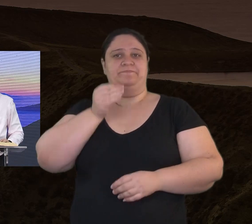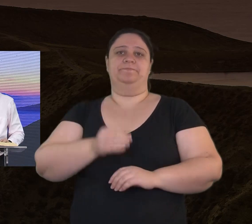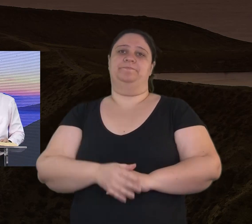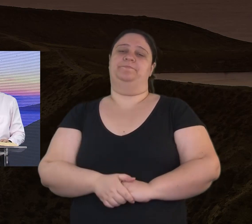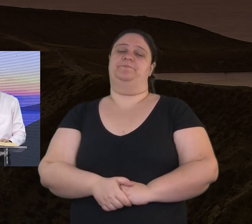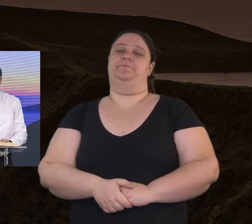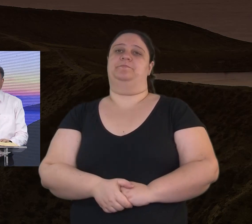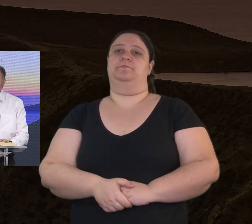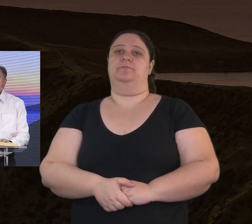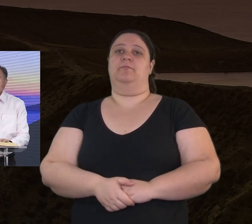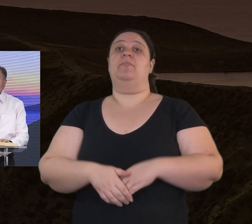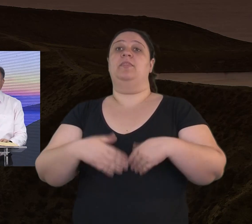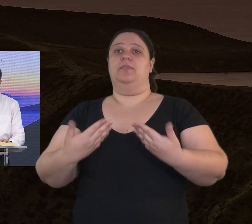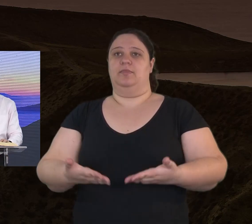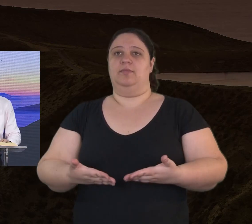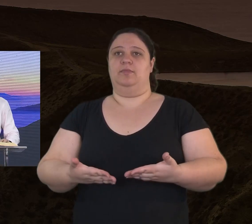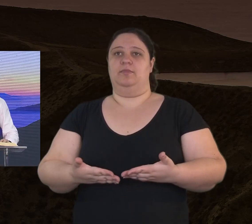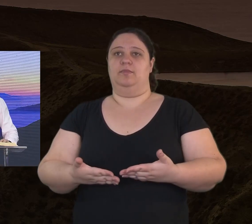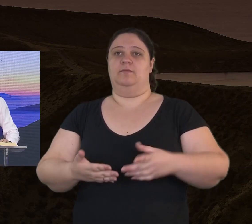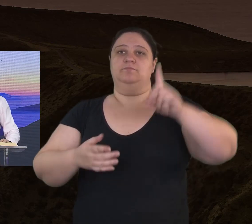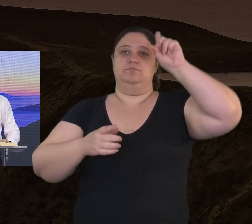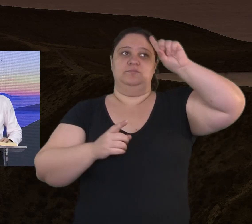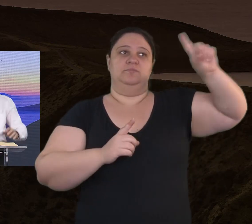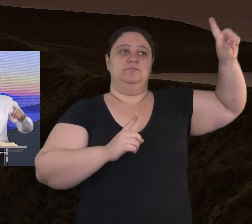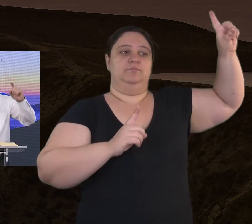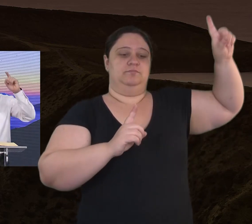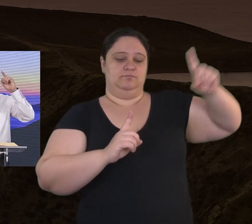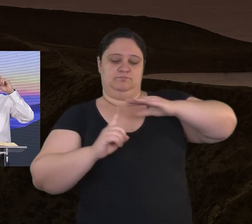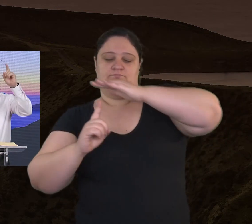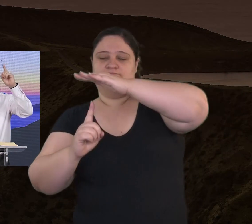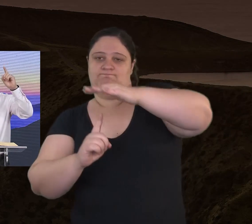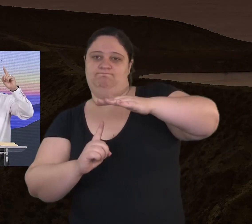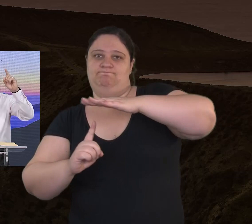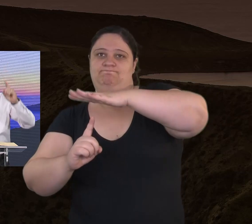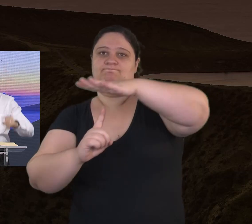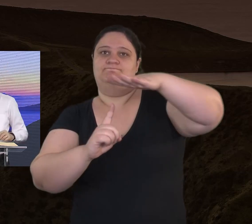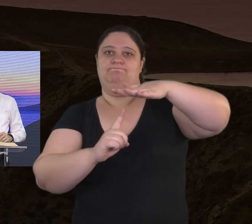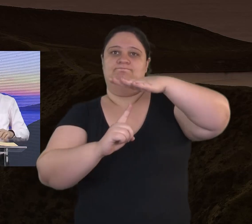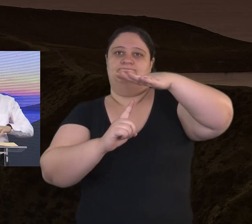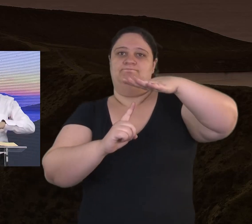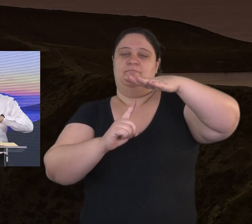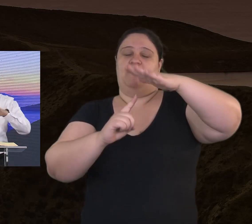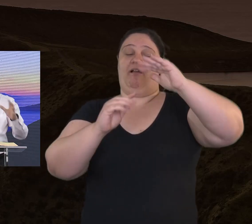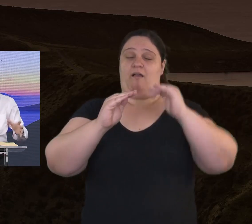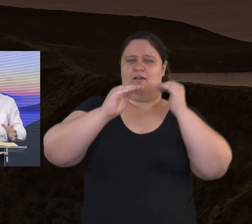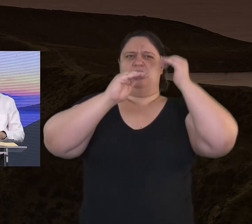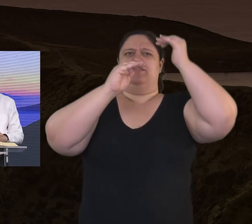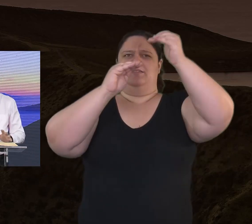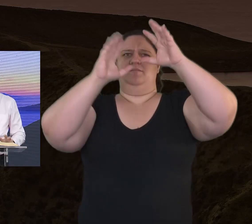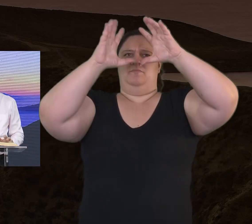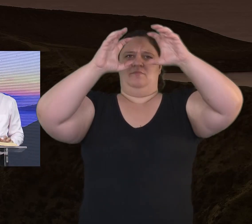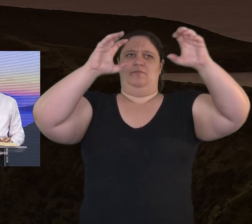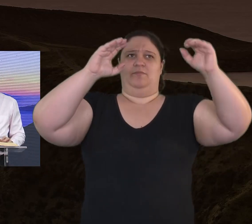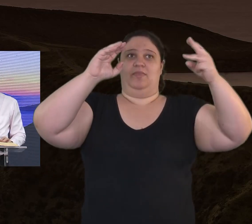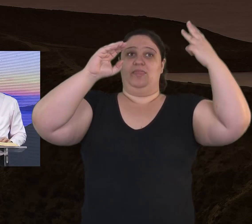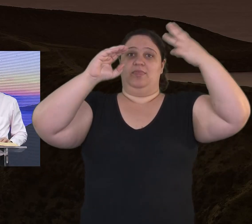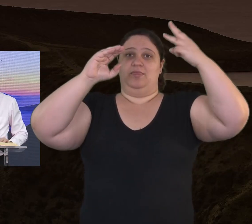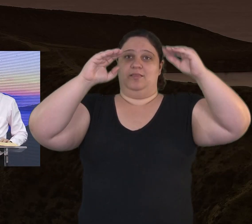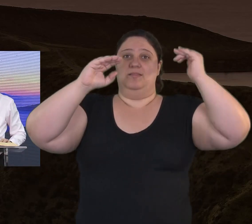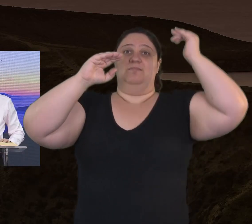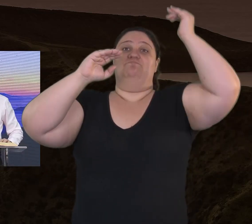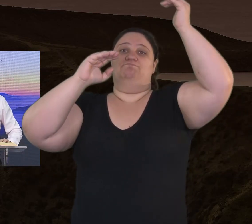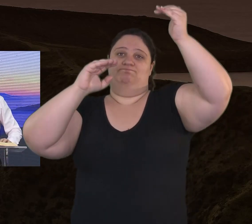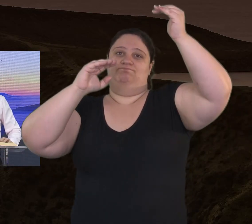irmãos, nosso cabeça já está acima, né, dessa região onde ele